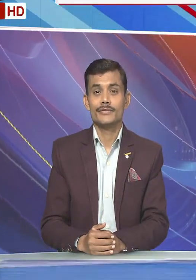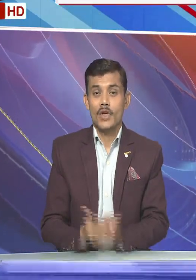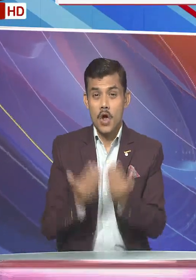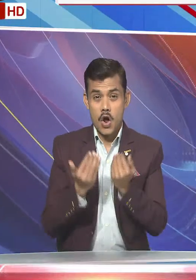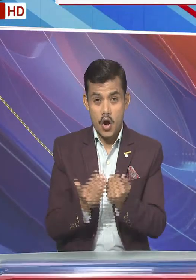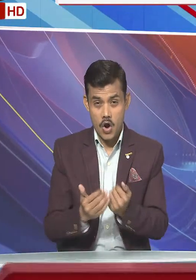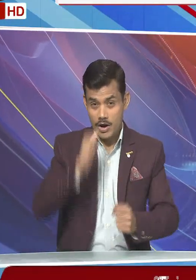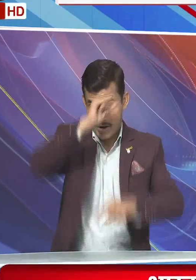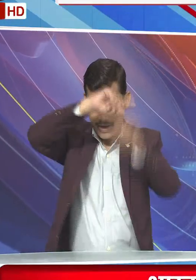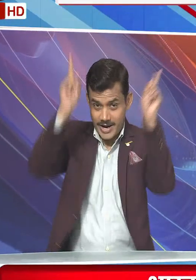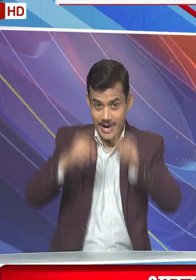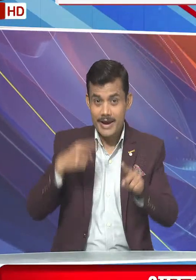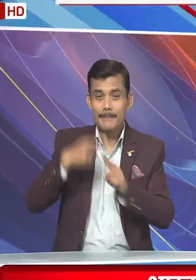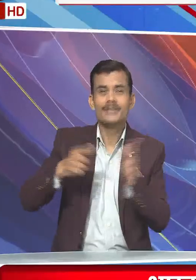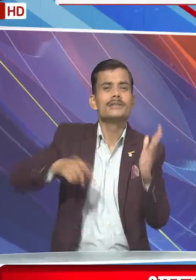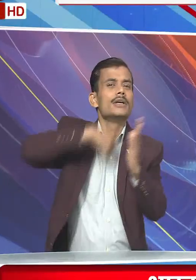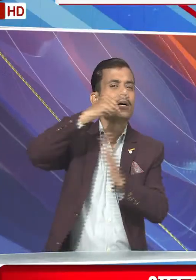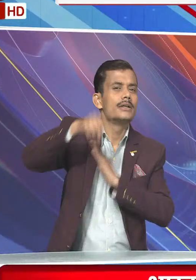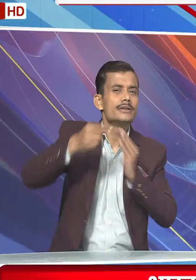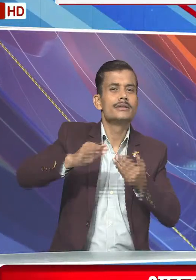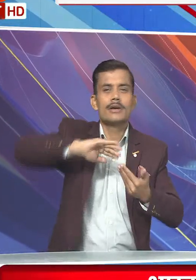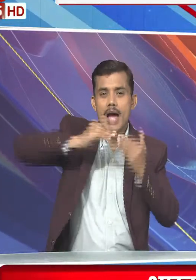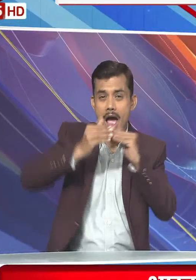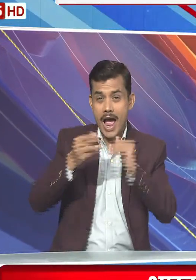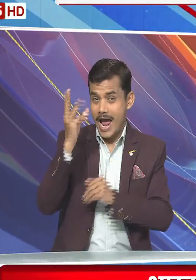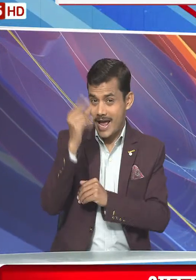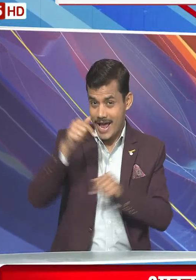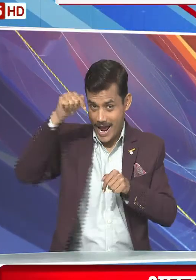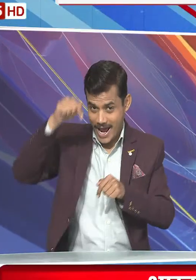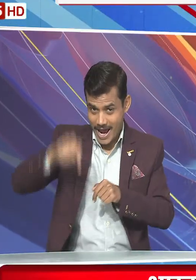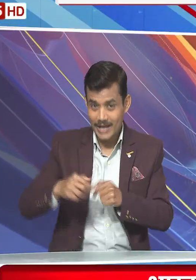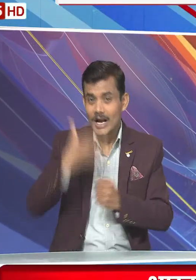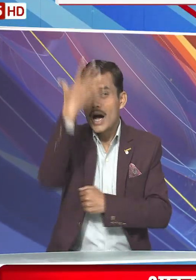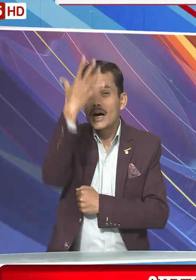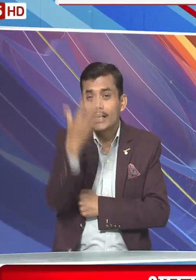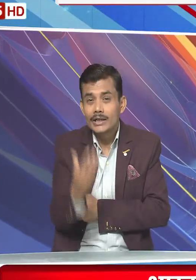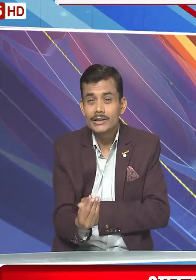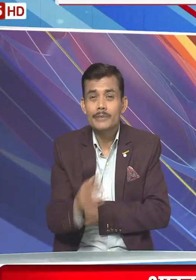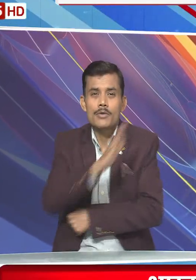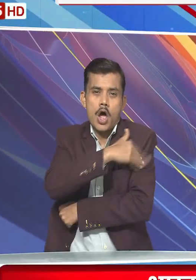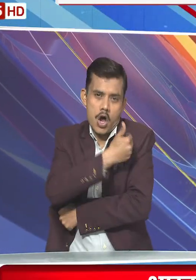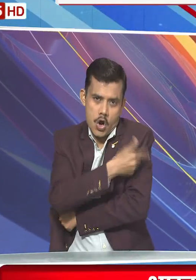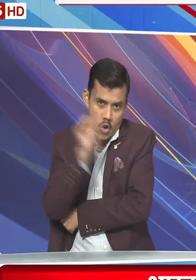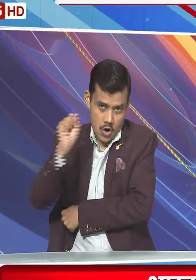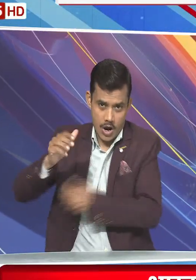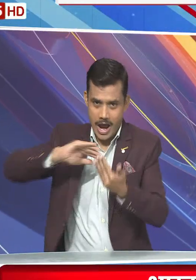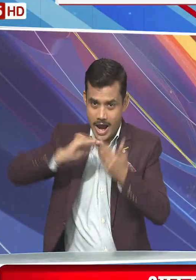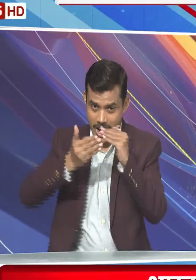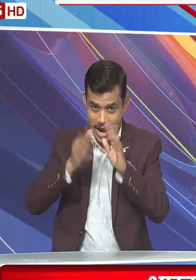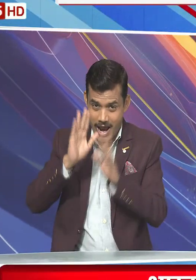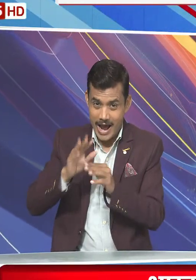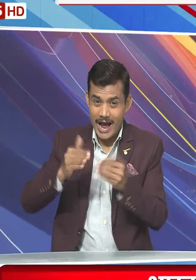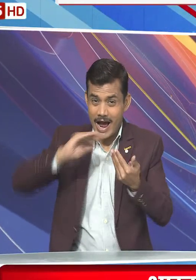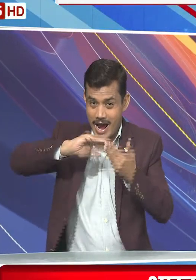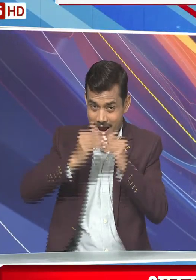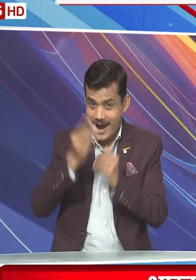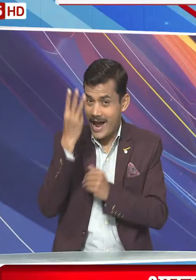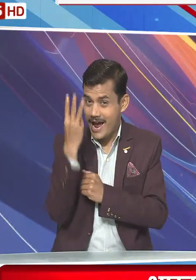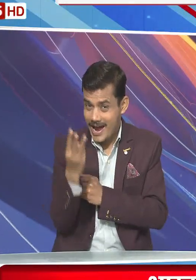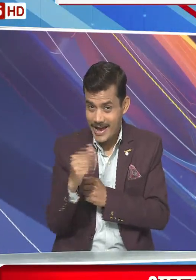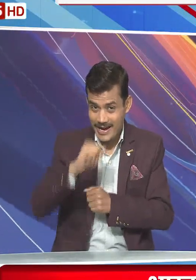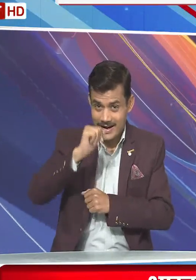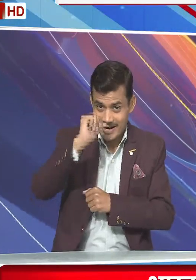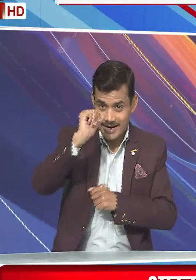और भारत और श्रीलंका के बीच तीसरा T20 इंटरनेशनल मैच आज शाम राजकोट में। 3 मैचों की सीरीज में दोनों ही टीमें